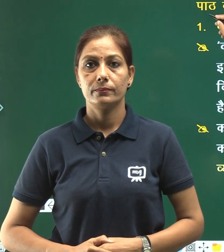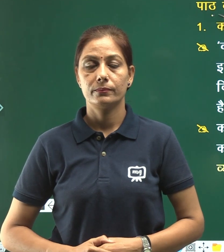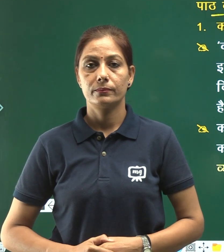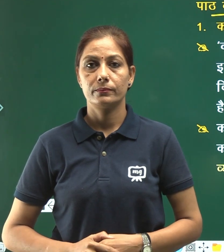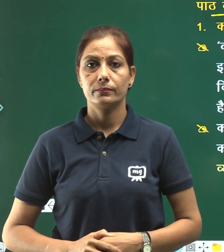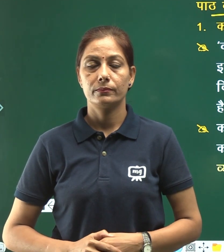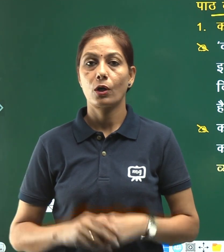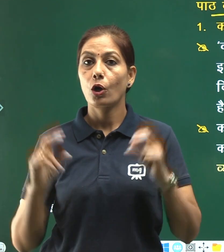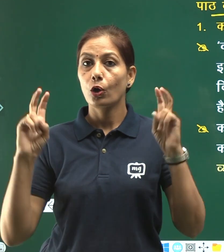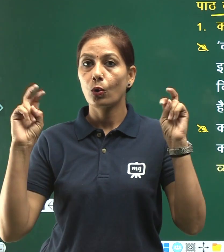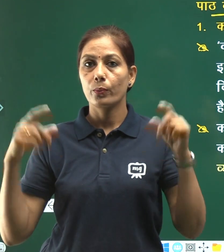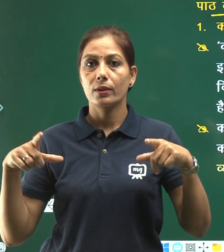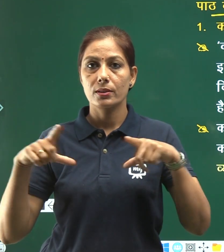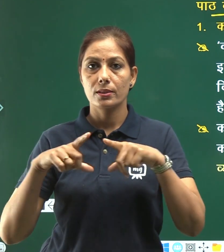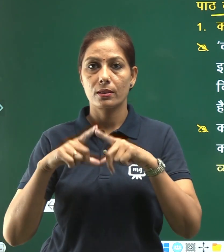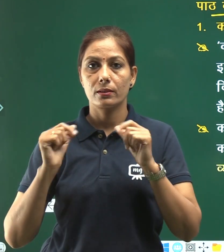पाठ का सारांश।